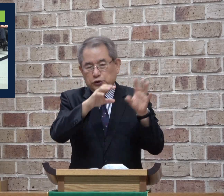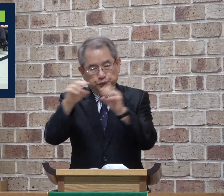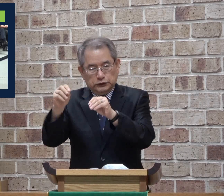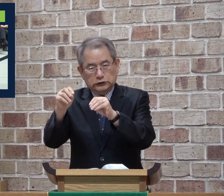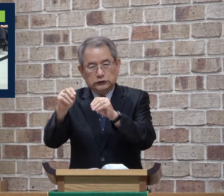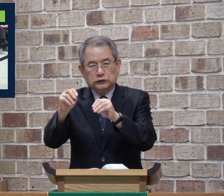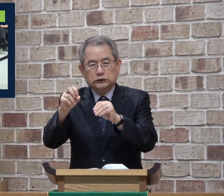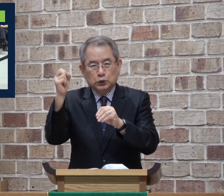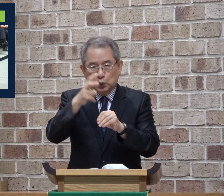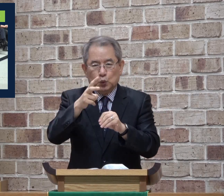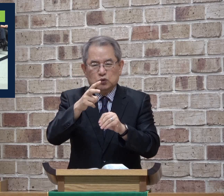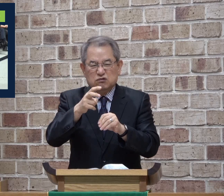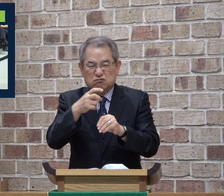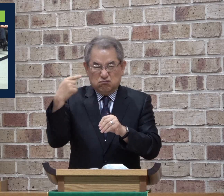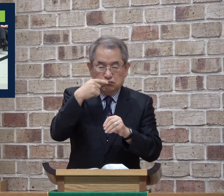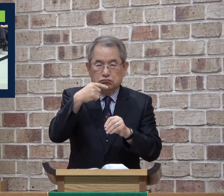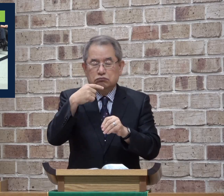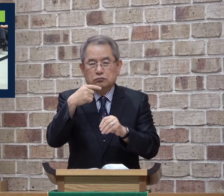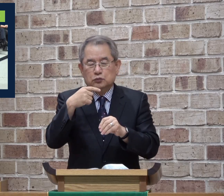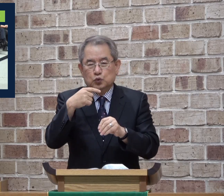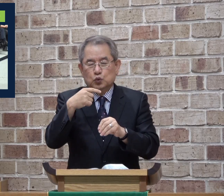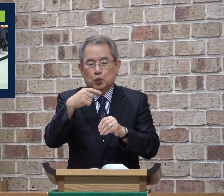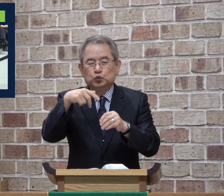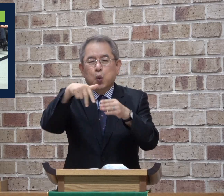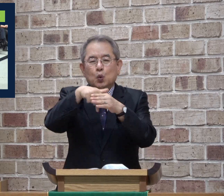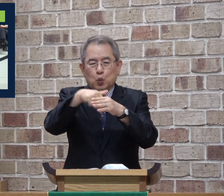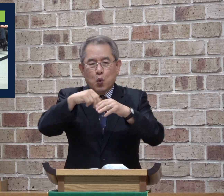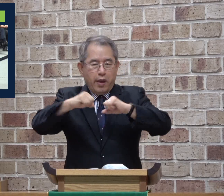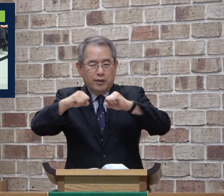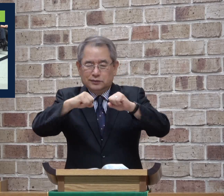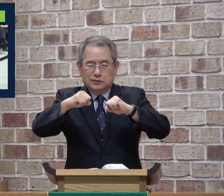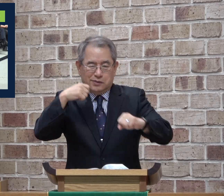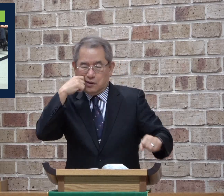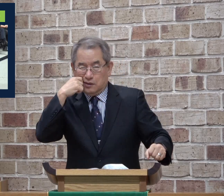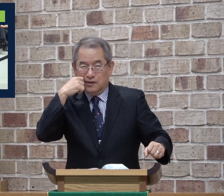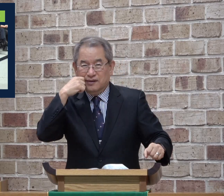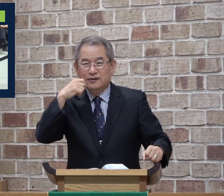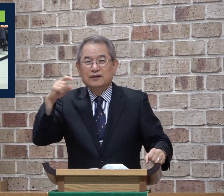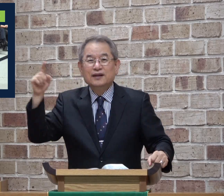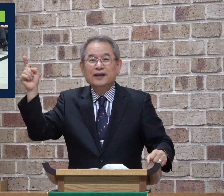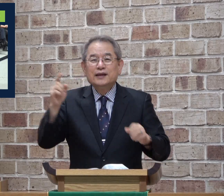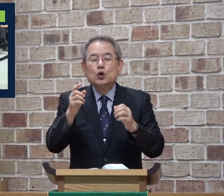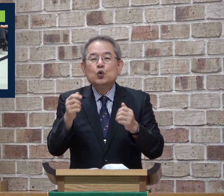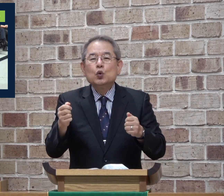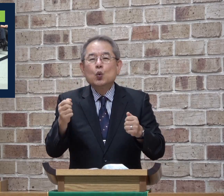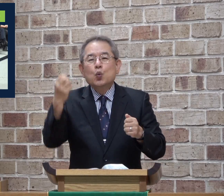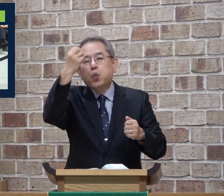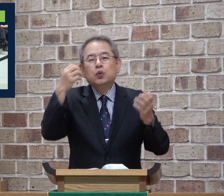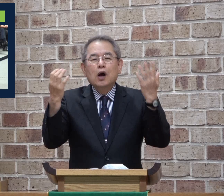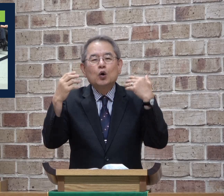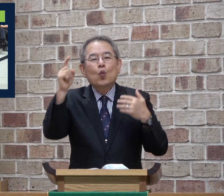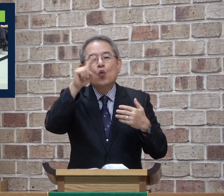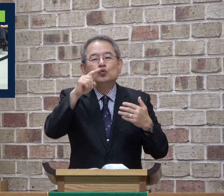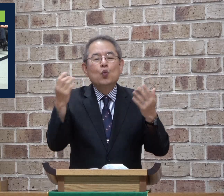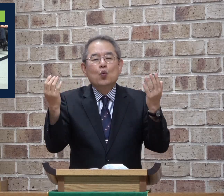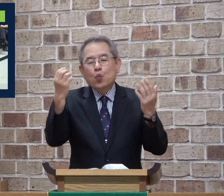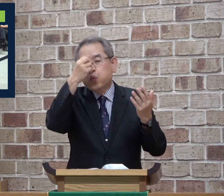예배 금지를 시킴으로 인해서 그거를 너무 광화하니까 종교 활동을 못하게 했습니다. 그래서 어느